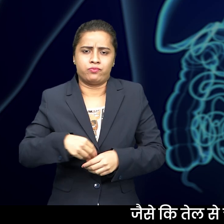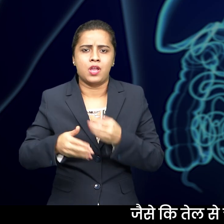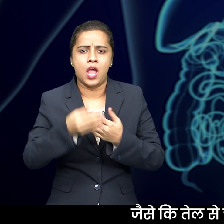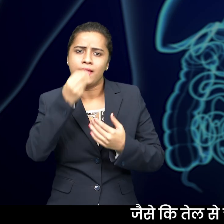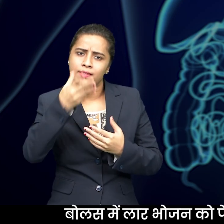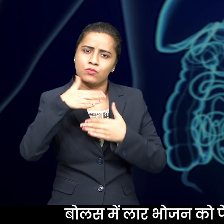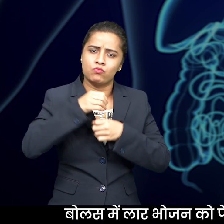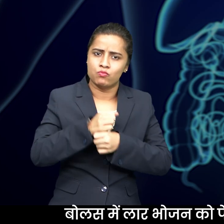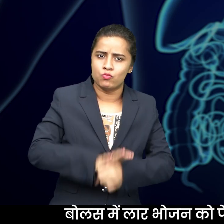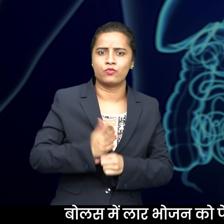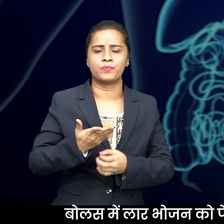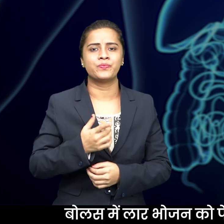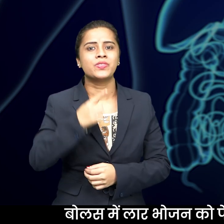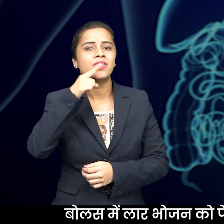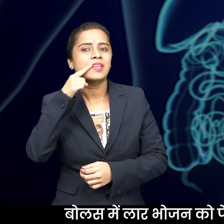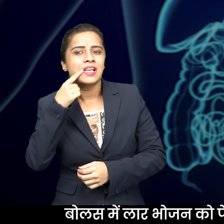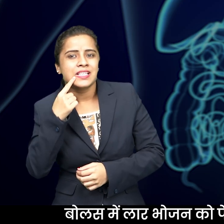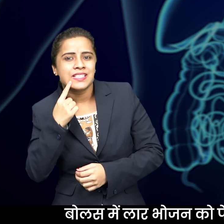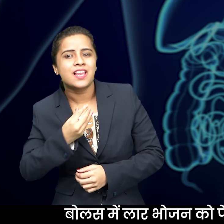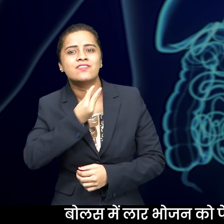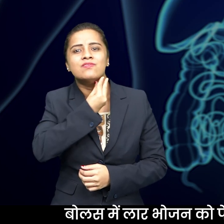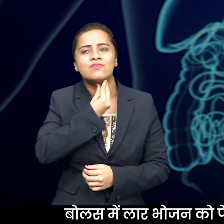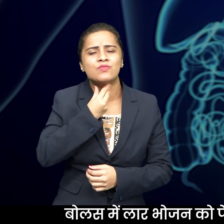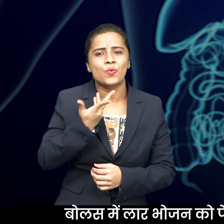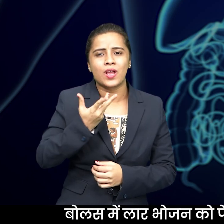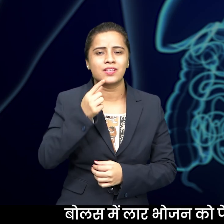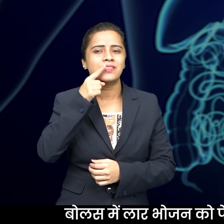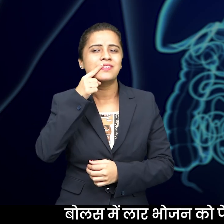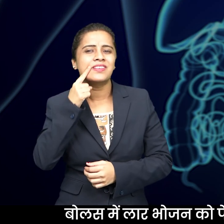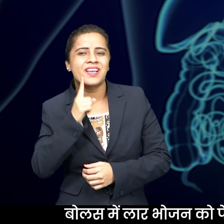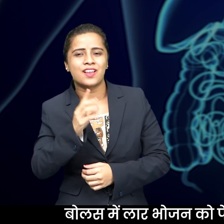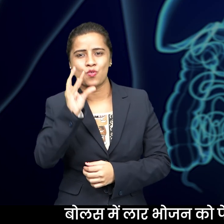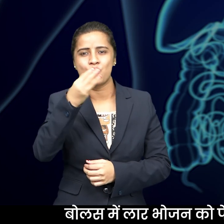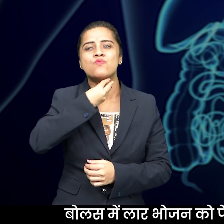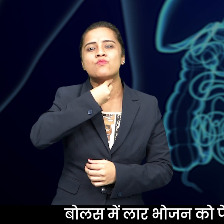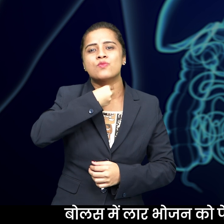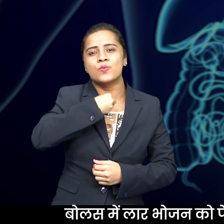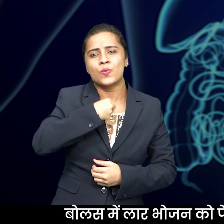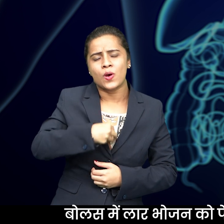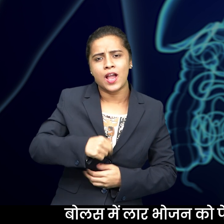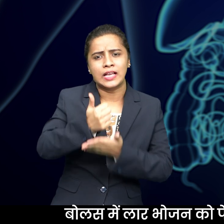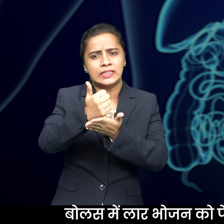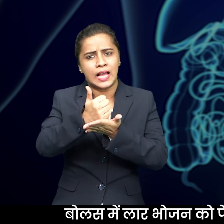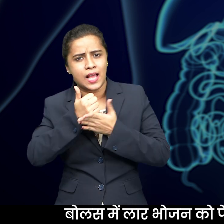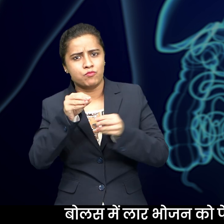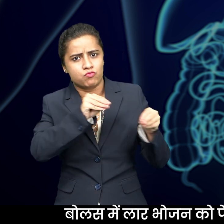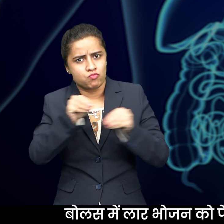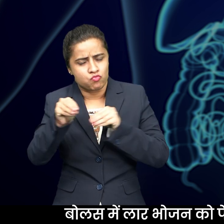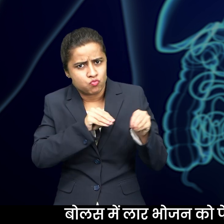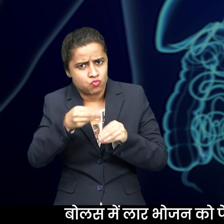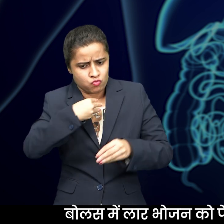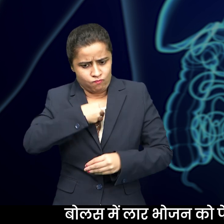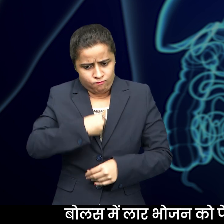हैं। बोलस में लार भोजन को पेट में आसानी से जाने में